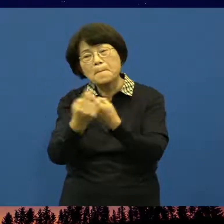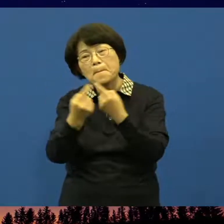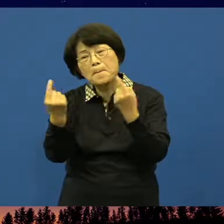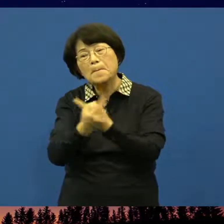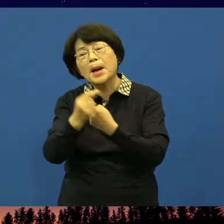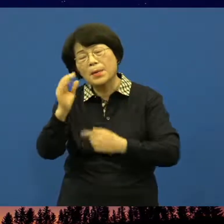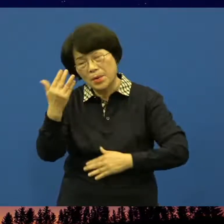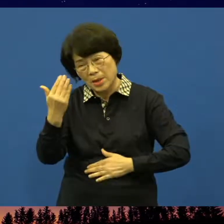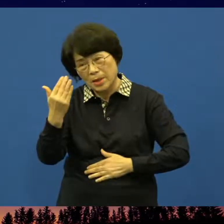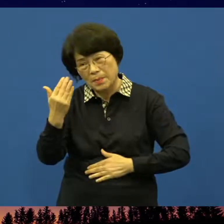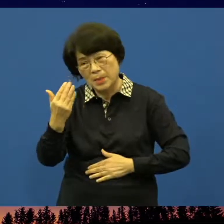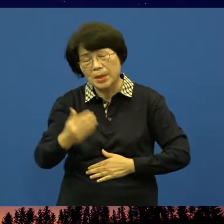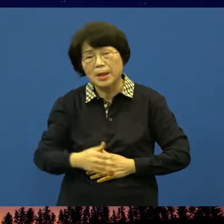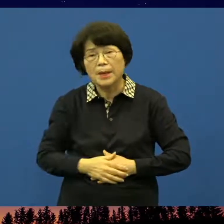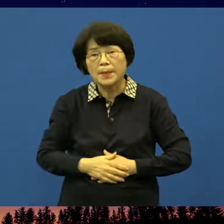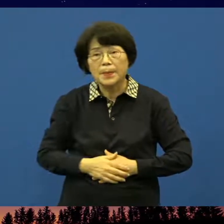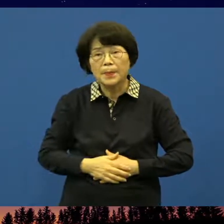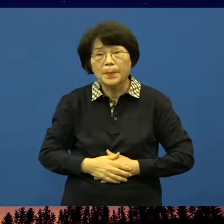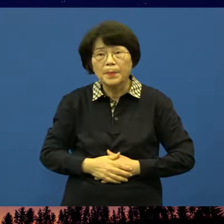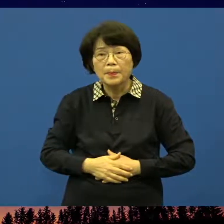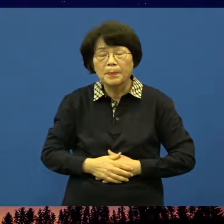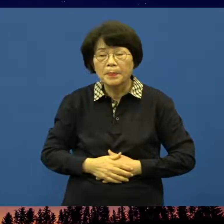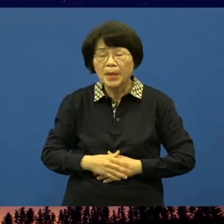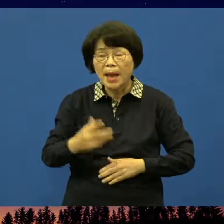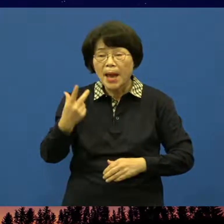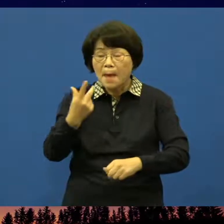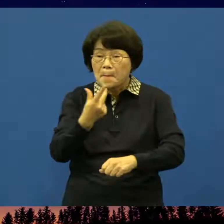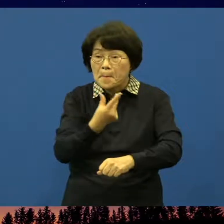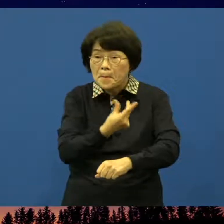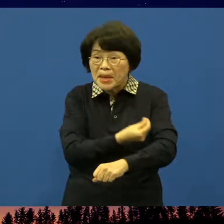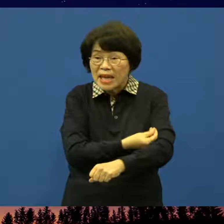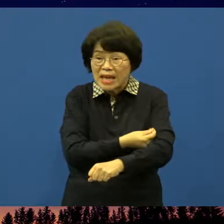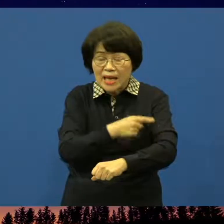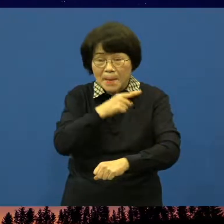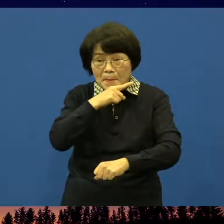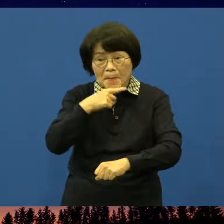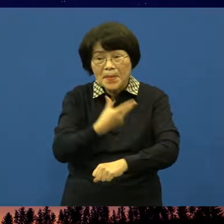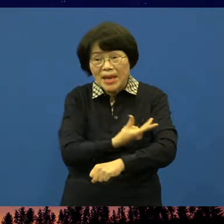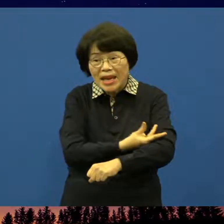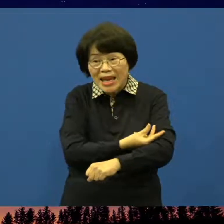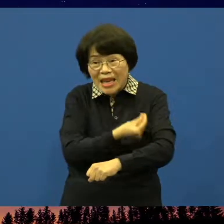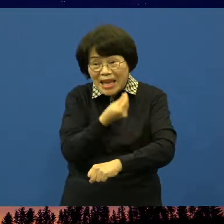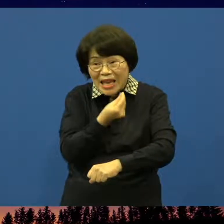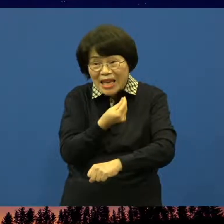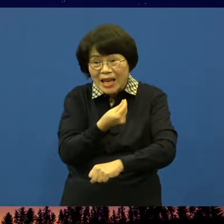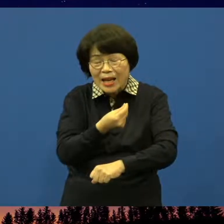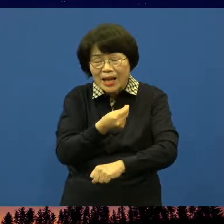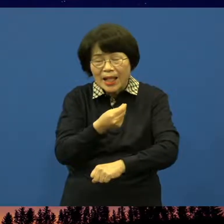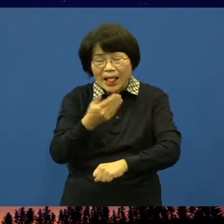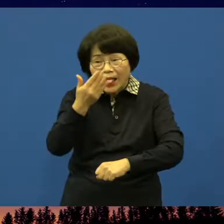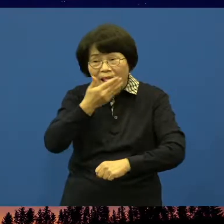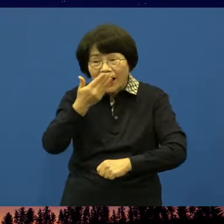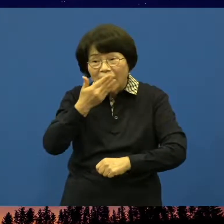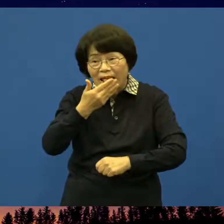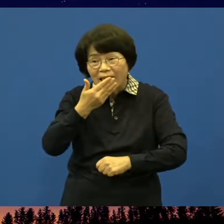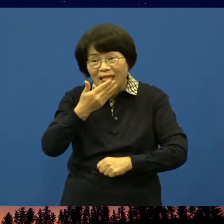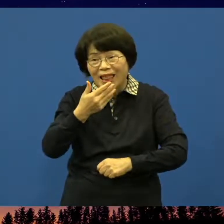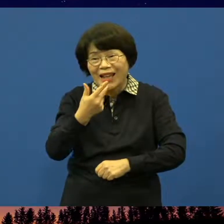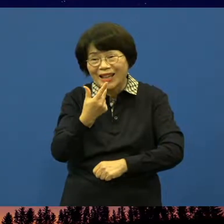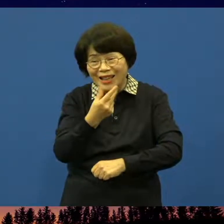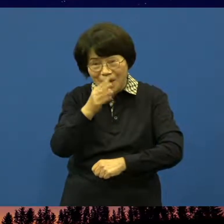여러분, 우리의 이 피도 보니까 피도 이렇게 자꾸 뭐 우리가 당뇨가 그렇잖아요. 여러분, 피가